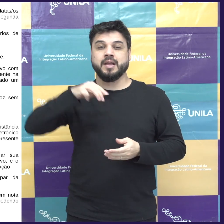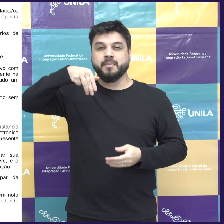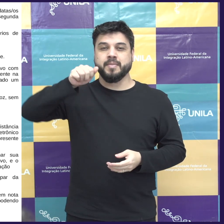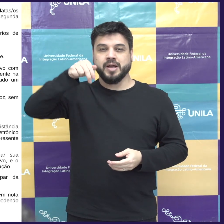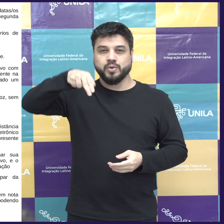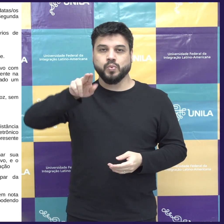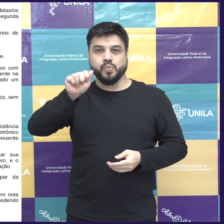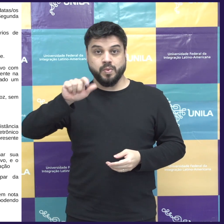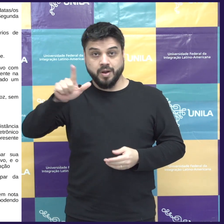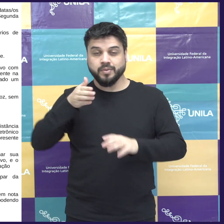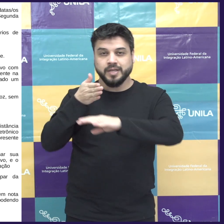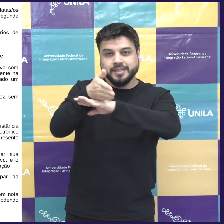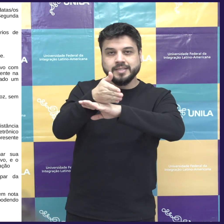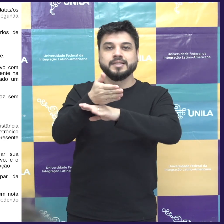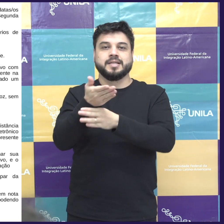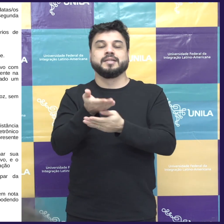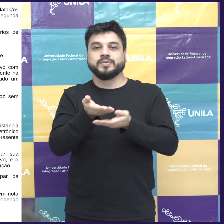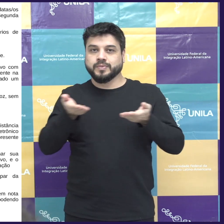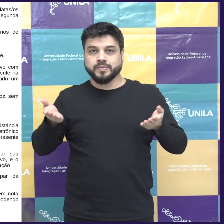plataforma.